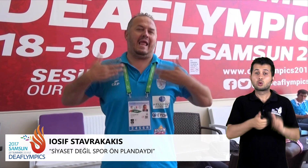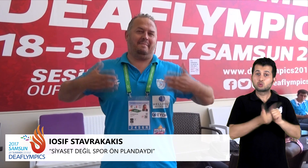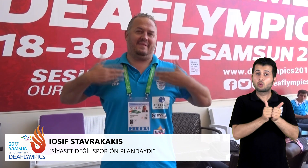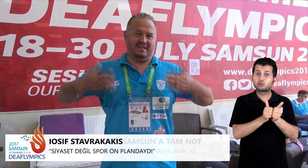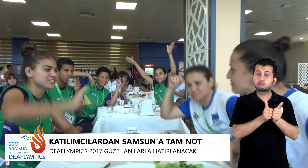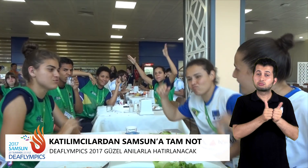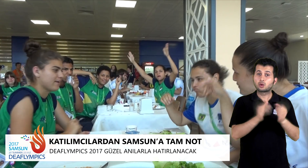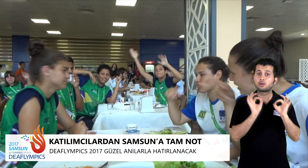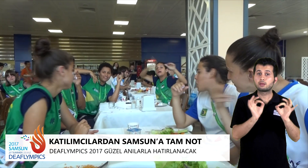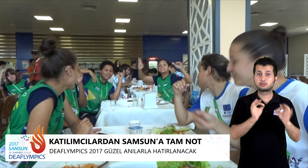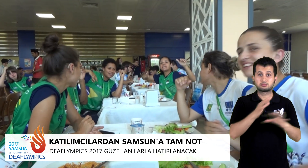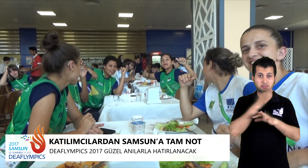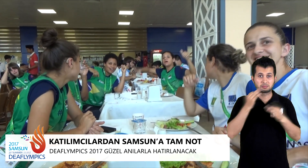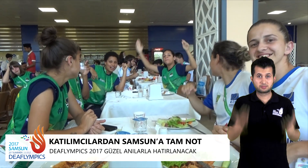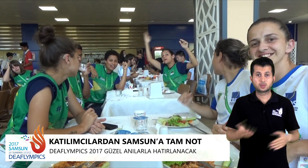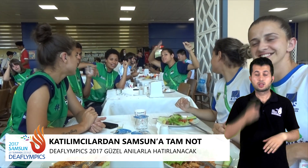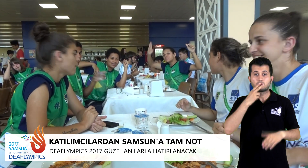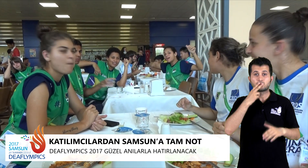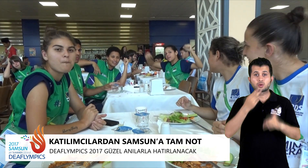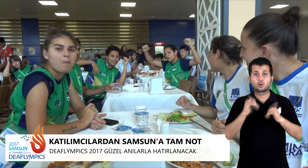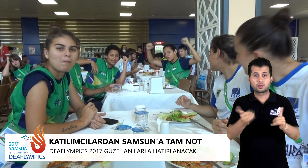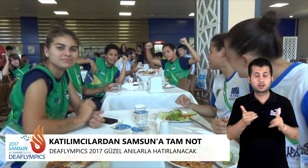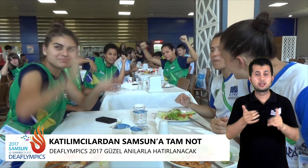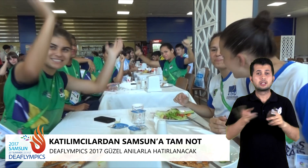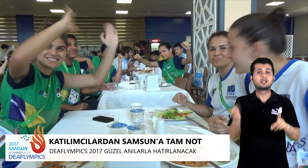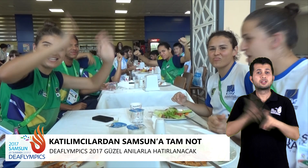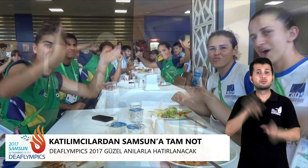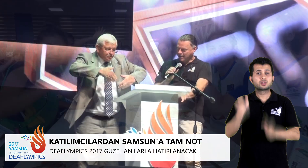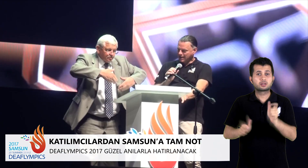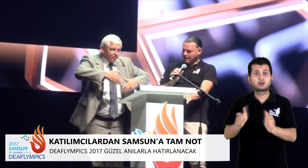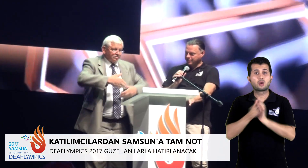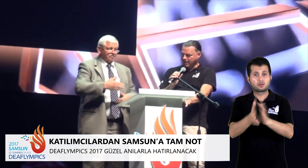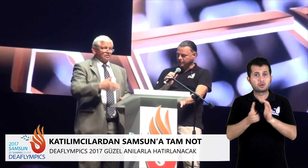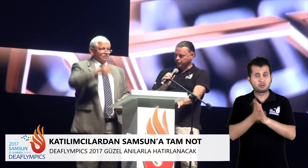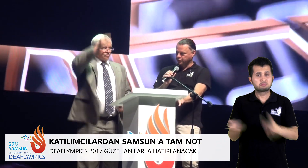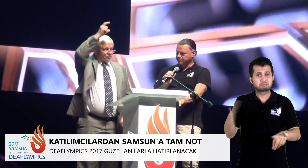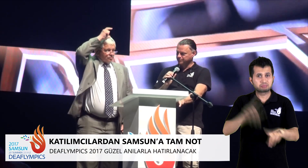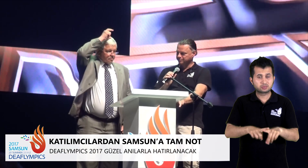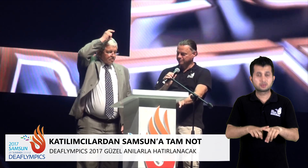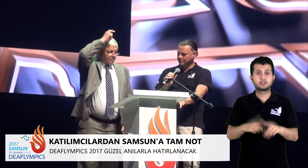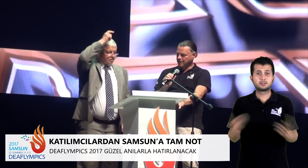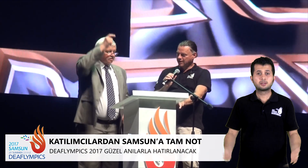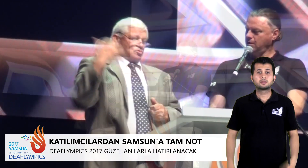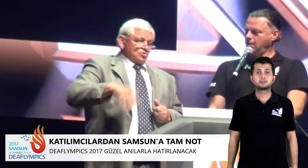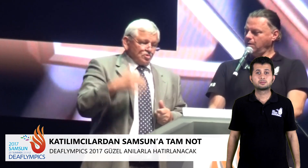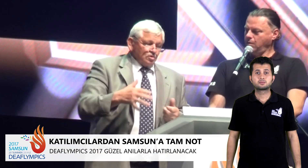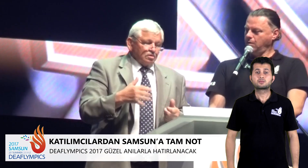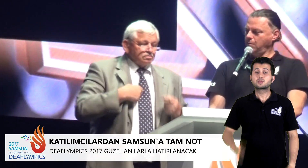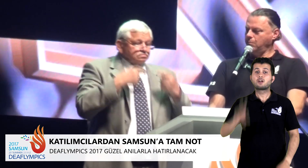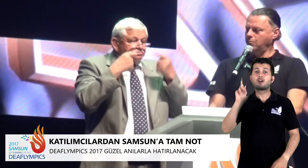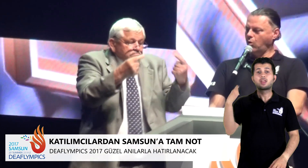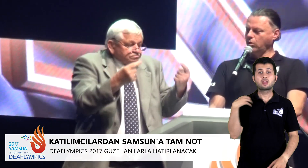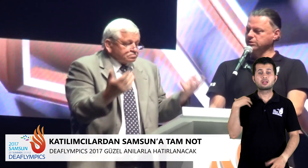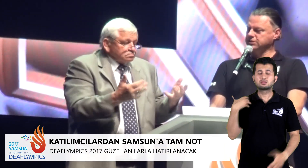etti. Samsun'daki oyunlar katılımcılarından aldığı övgülerin yanında ICSD Başkanı Valeri Rukledev'in "Tarihin en